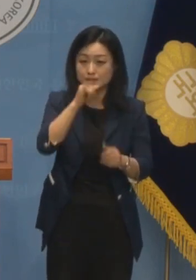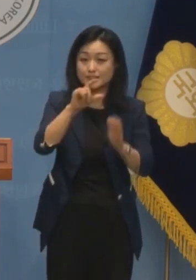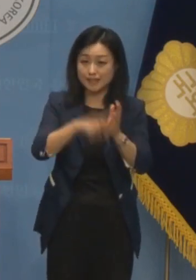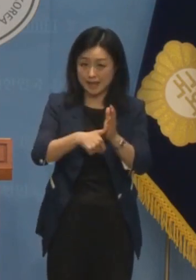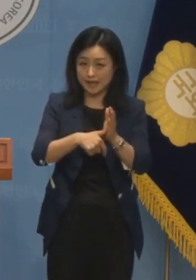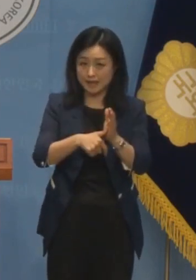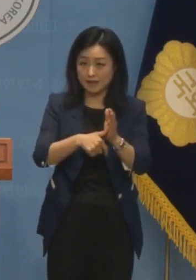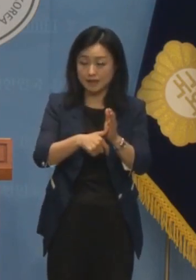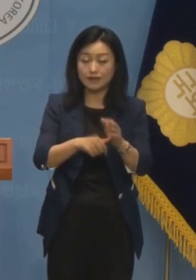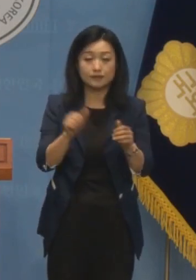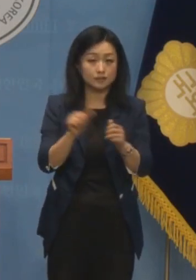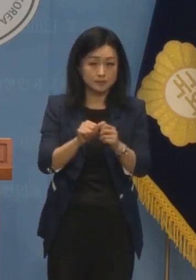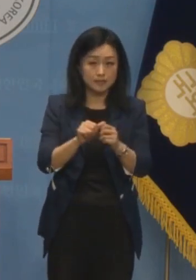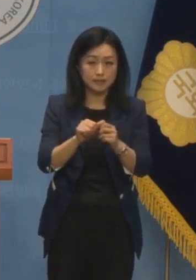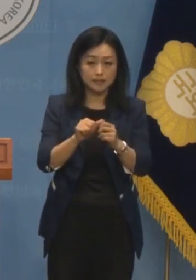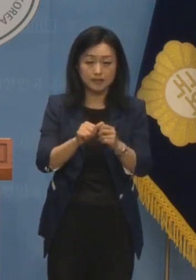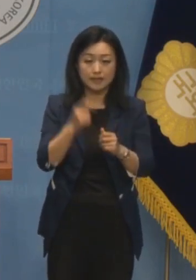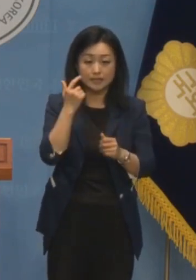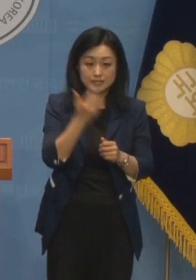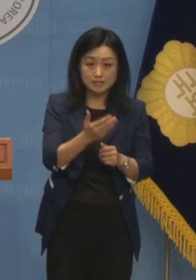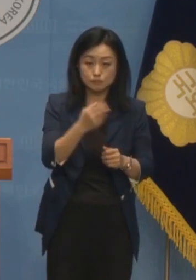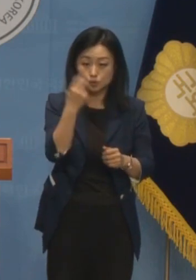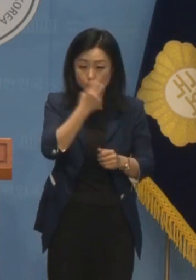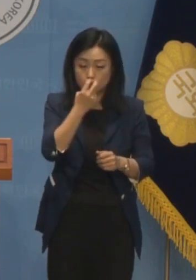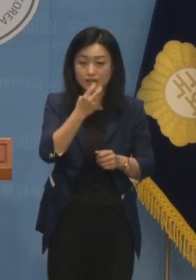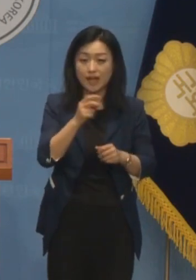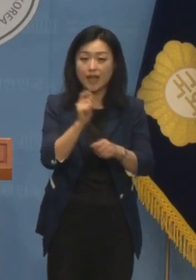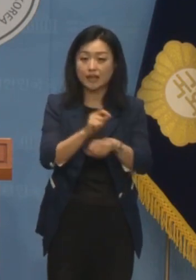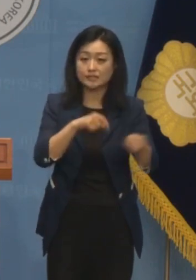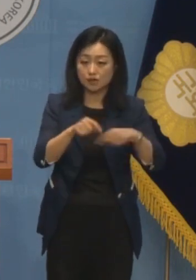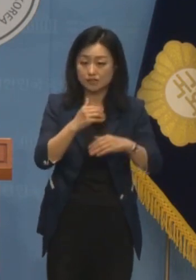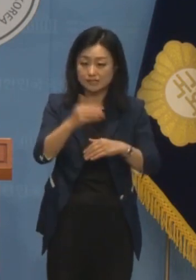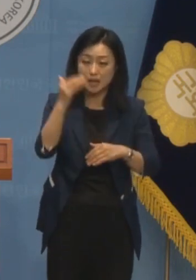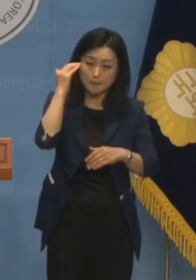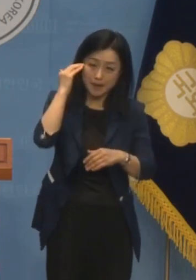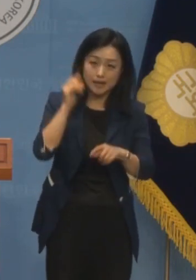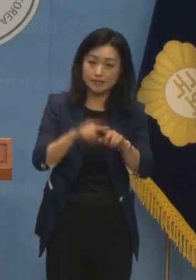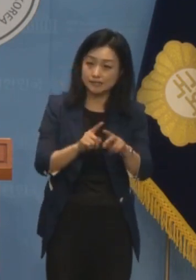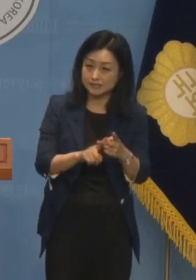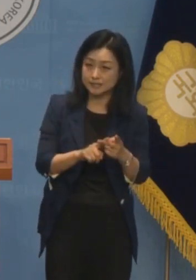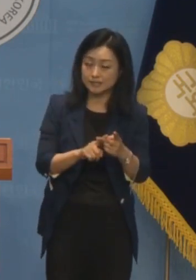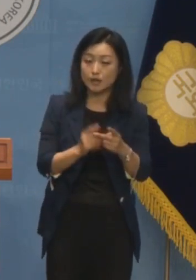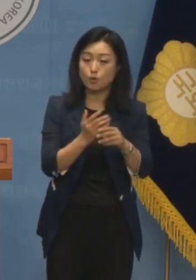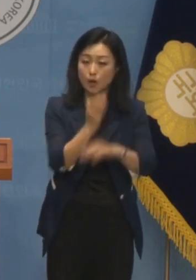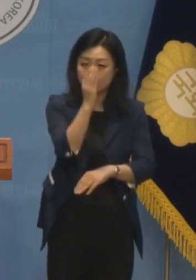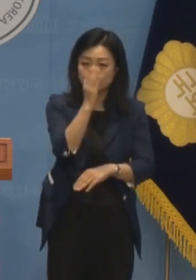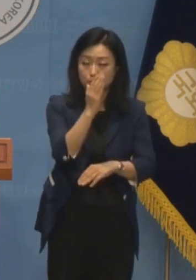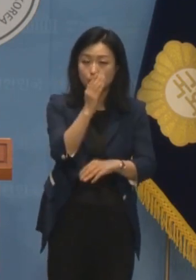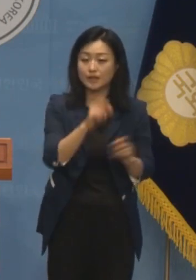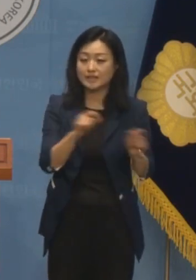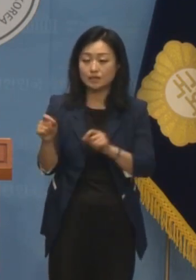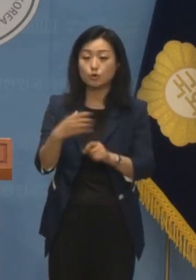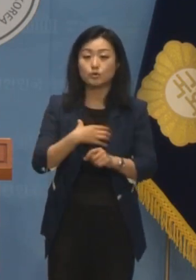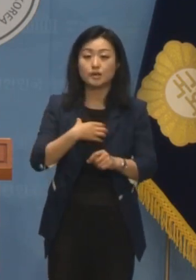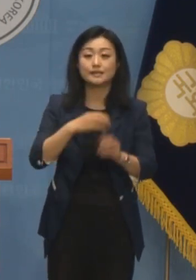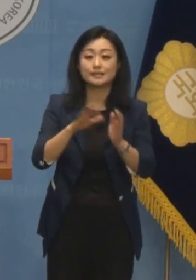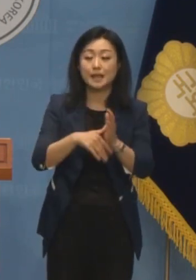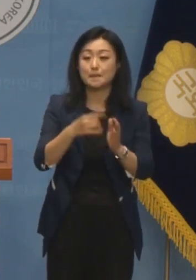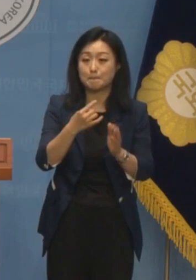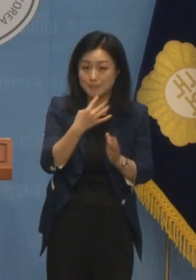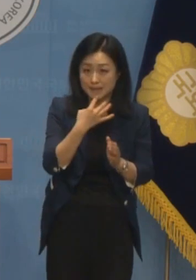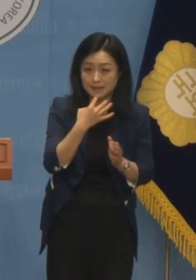경우. 다섯째, 질문, 조사 등의 행정 절차의 진행을 방해하거나 과도하게 지연시킬 우려가 있는